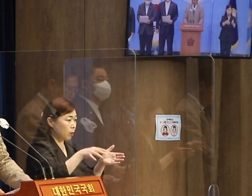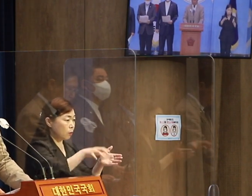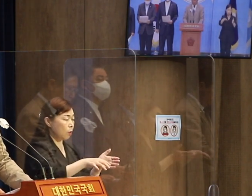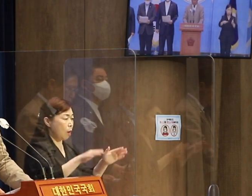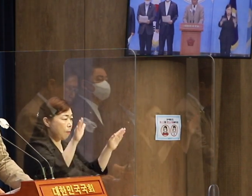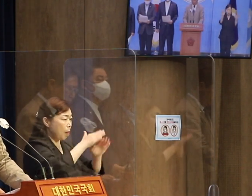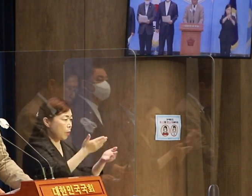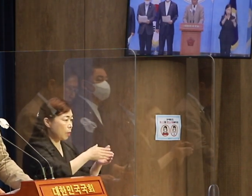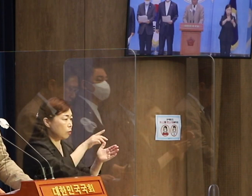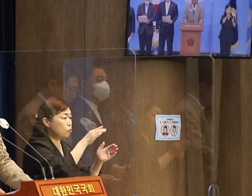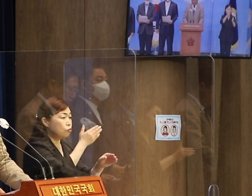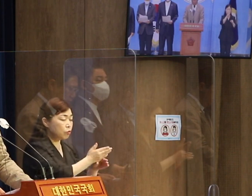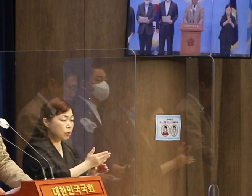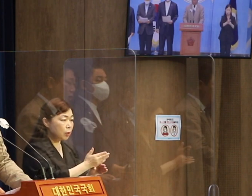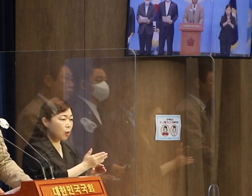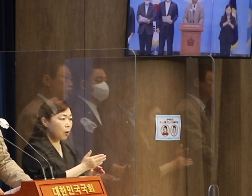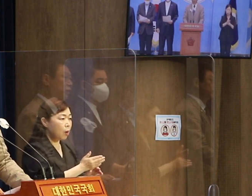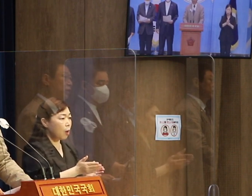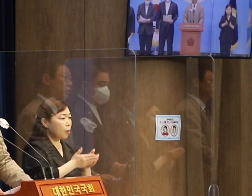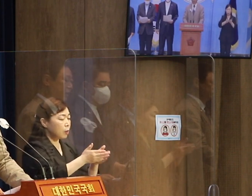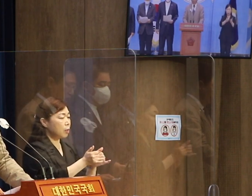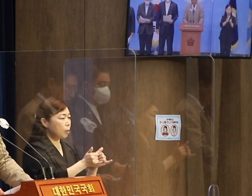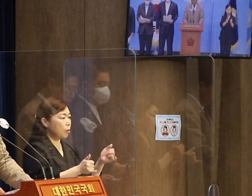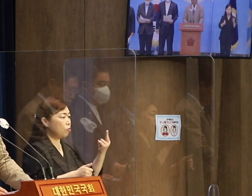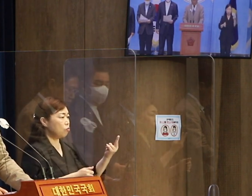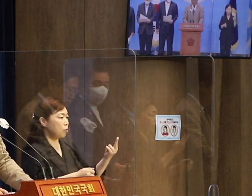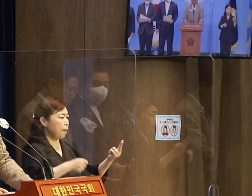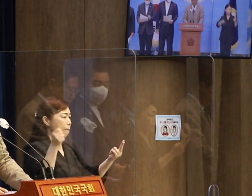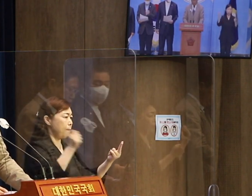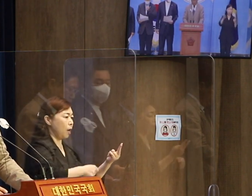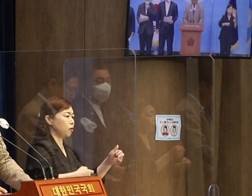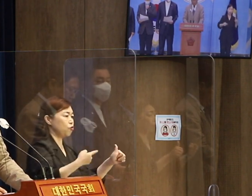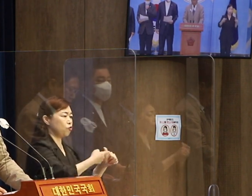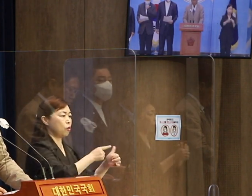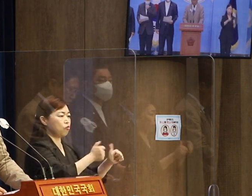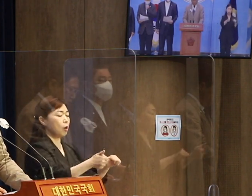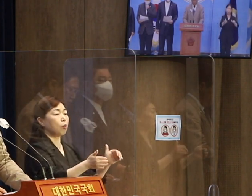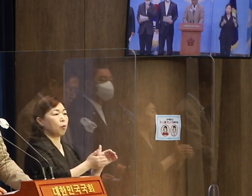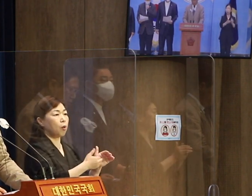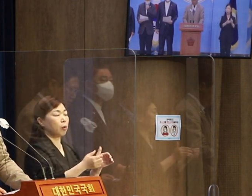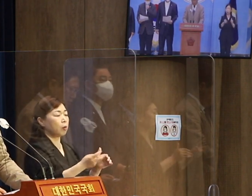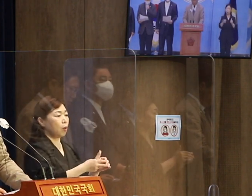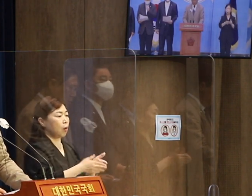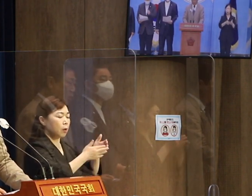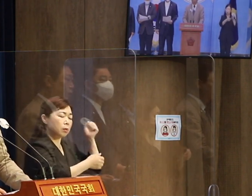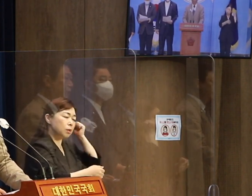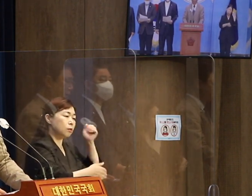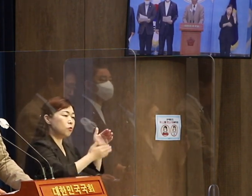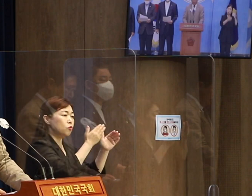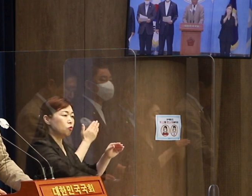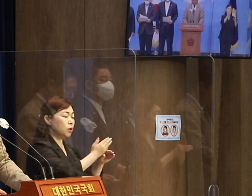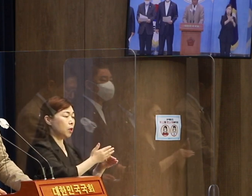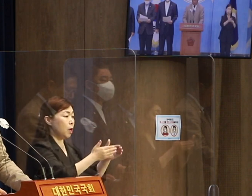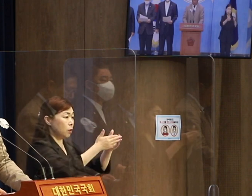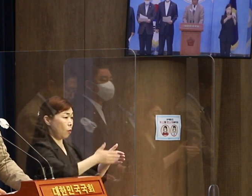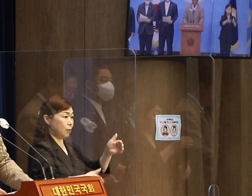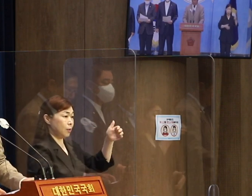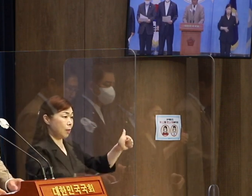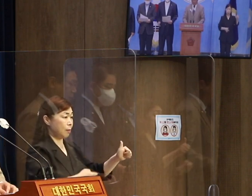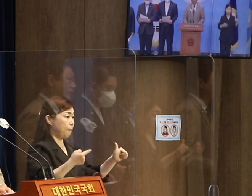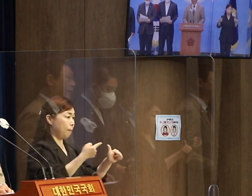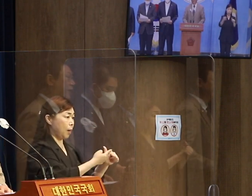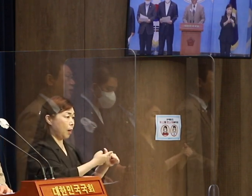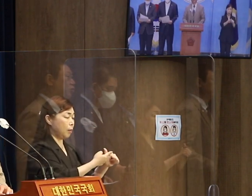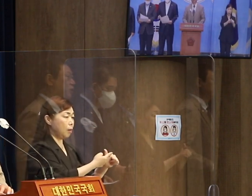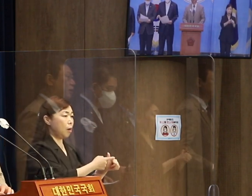근무 중이던 동료 선원 2명을 둔기로 살해한 후 조타실에서 취침 중인 선장도 살해하고